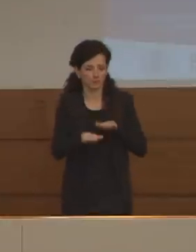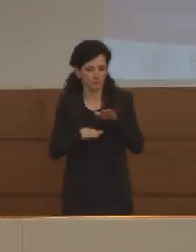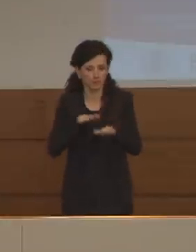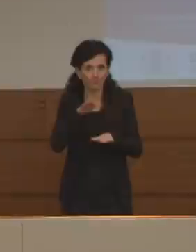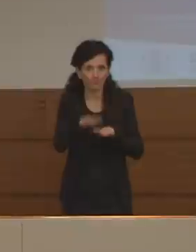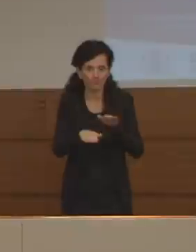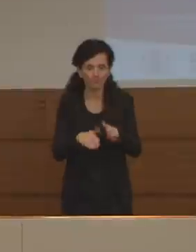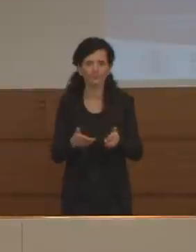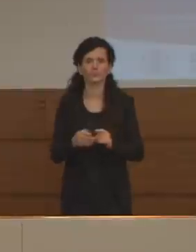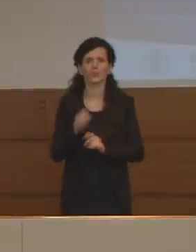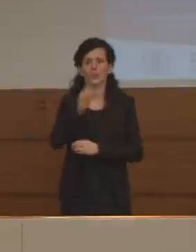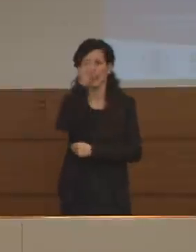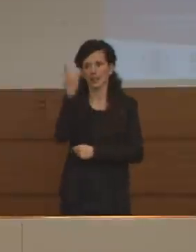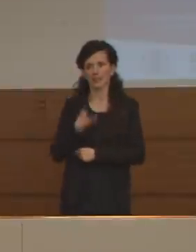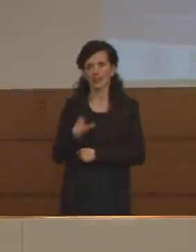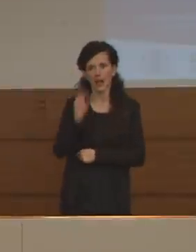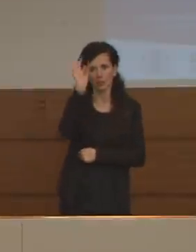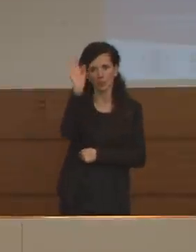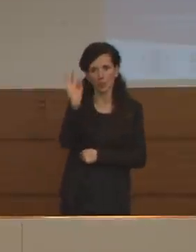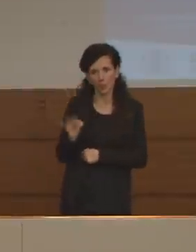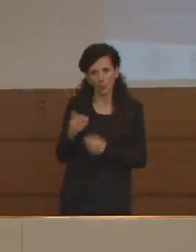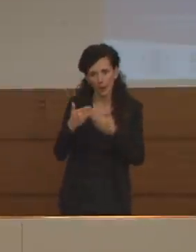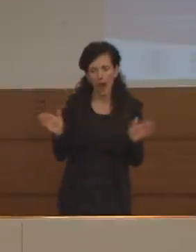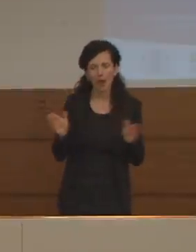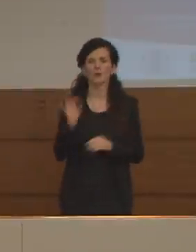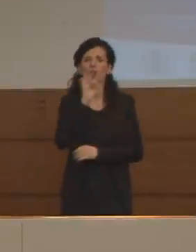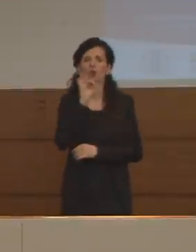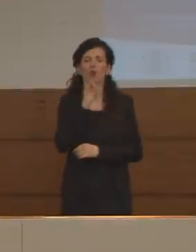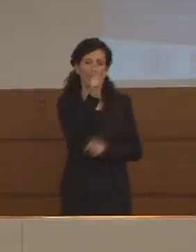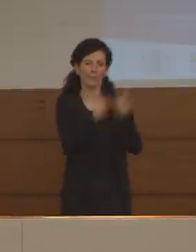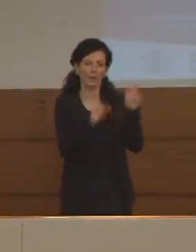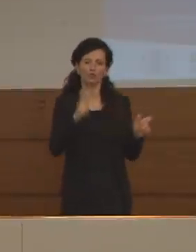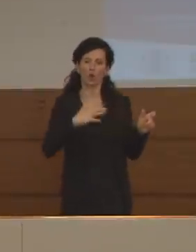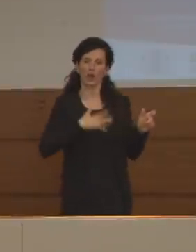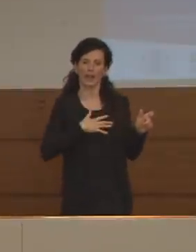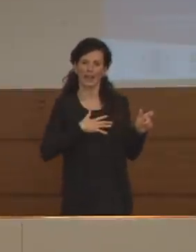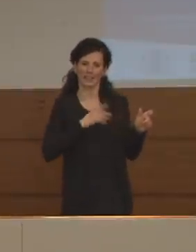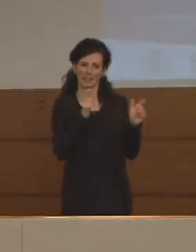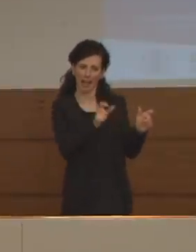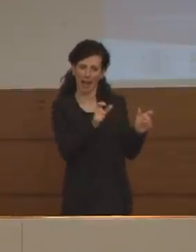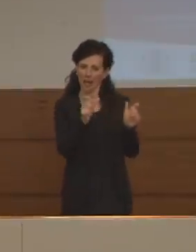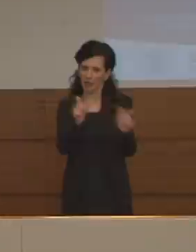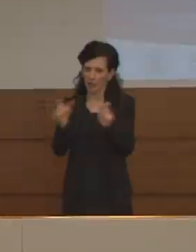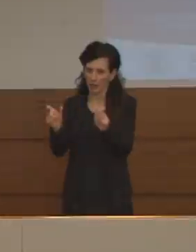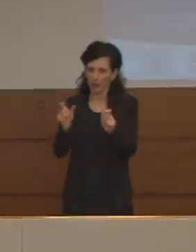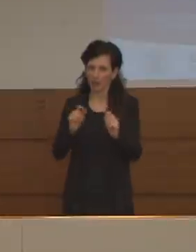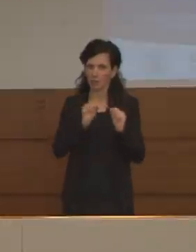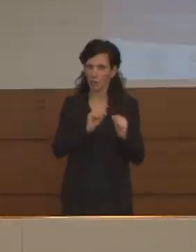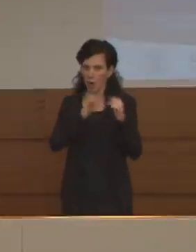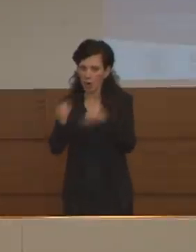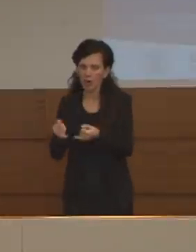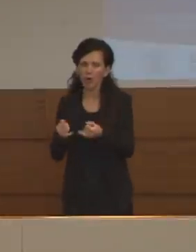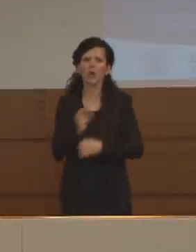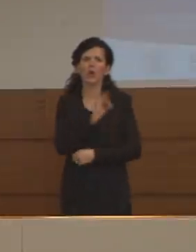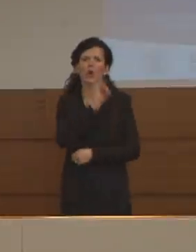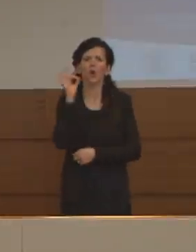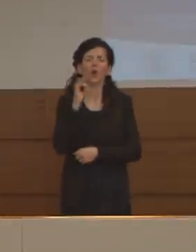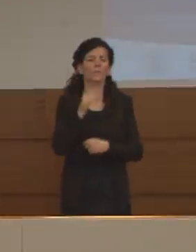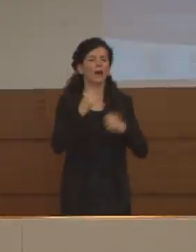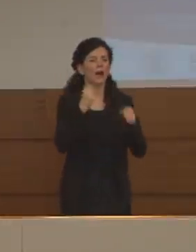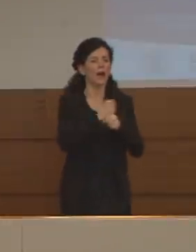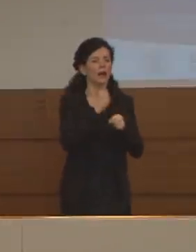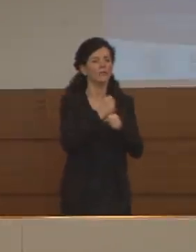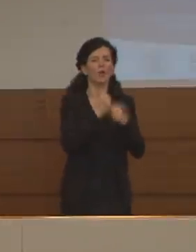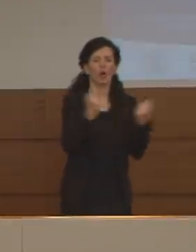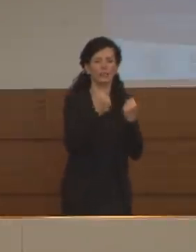alcune zone geografiche per fasce d'età per per settore insomma per alcune alcune attività si